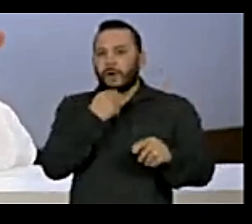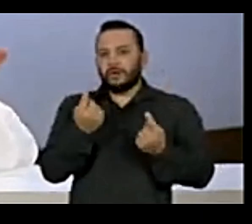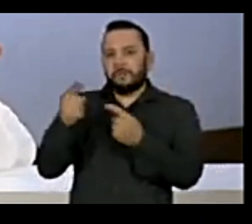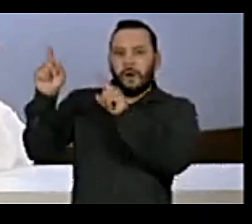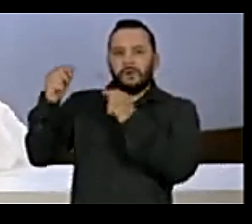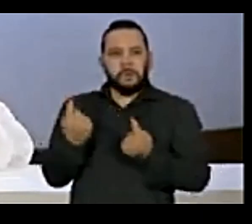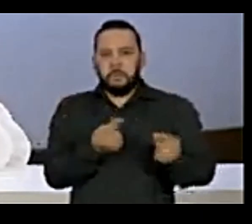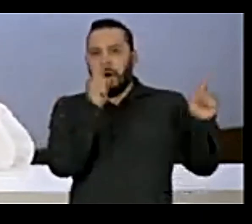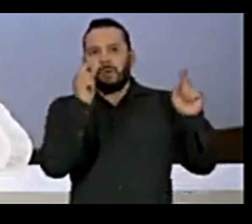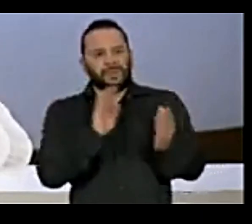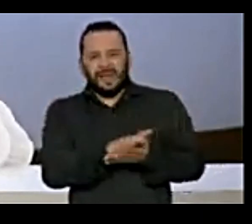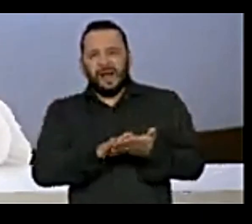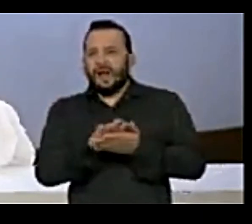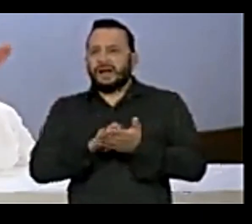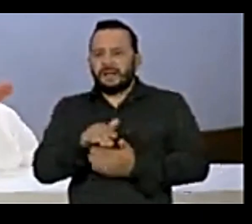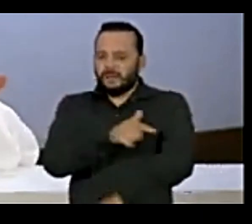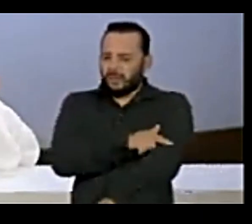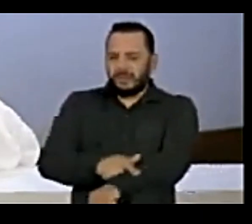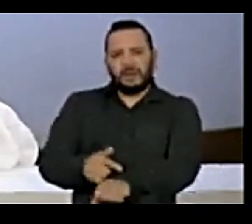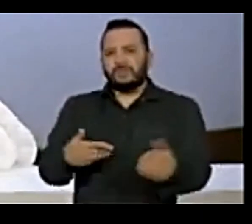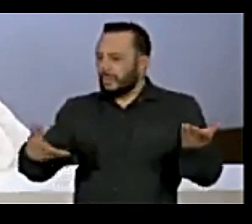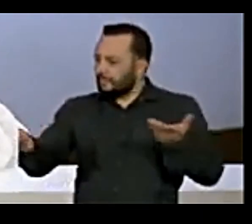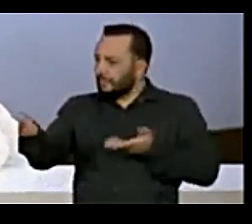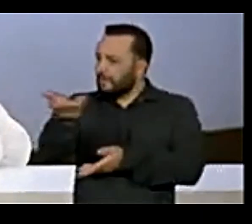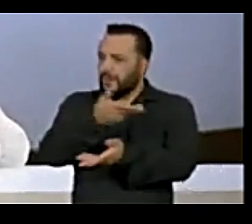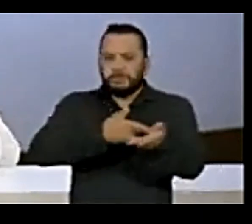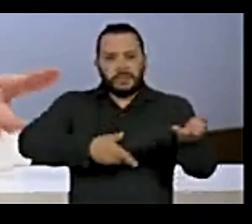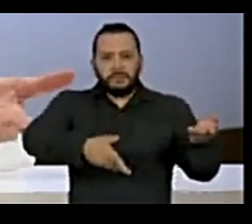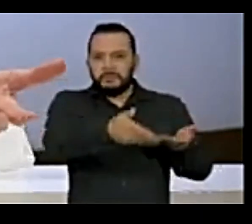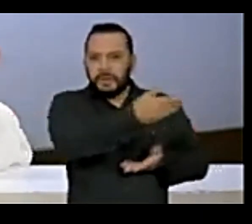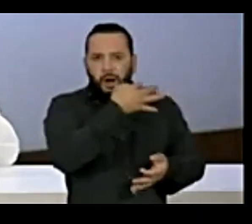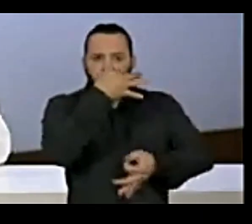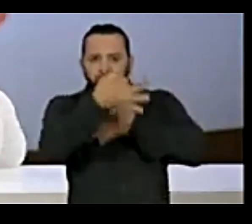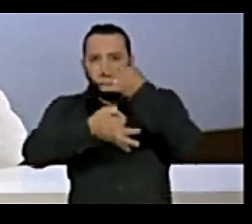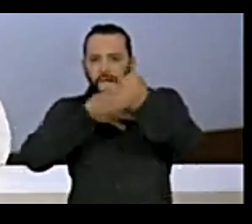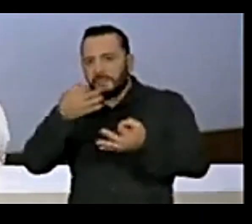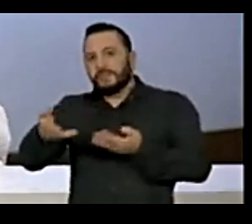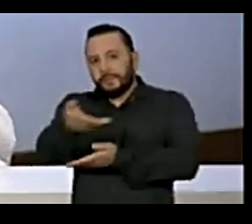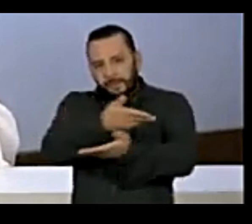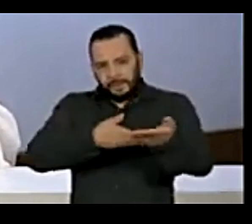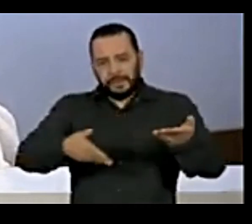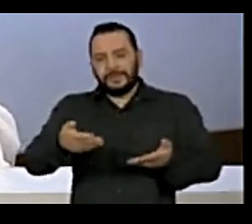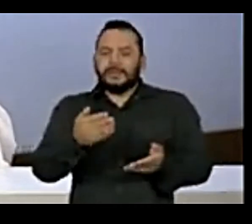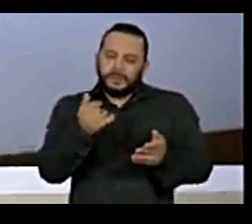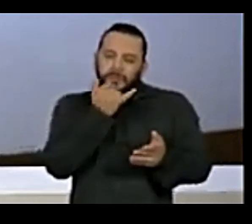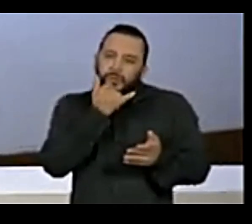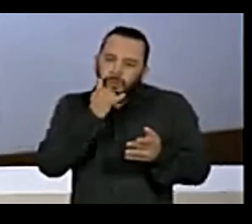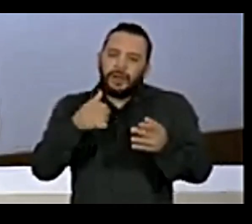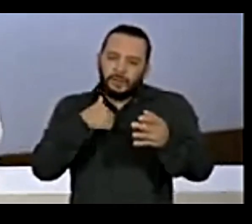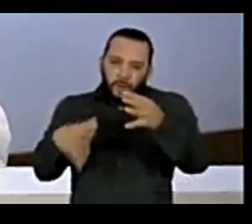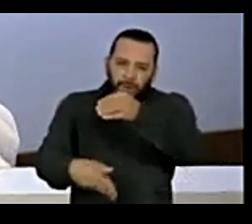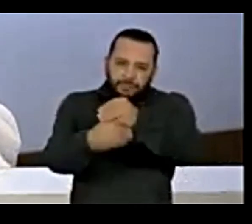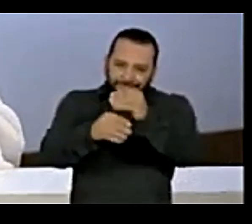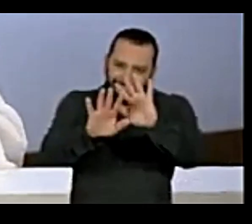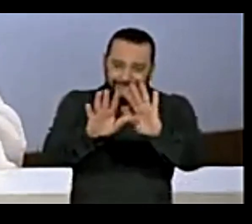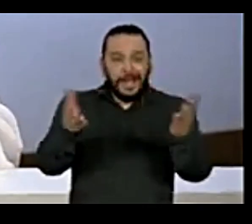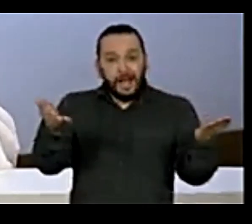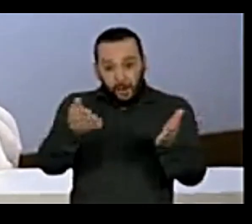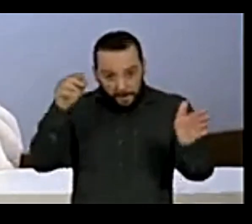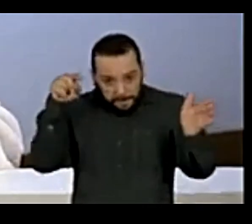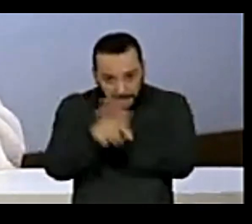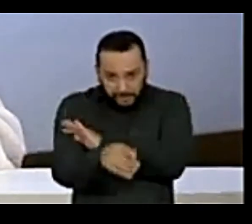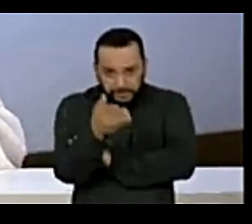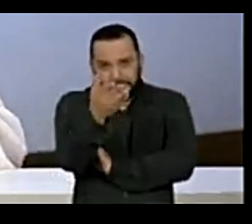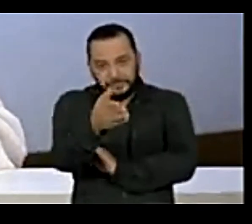possível debater sem destruir. Então, eu só queria fazer esse adendo. E agora a pergunta para o